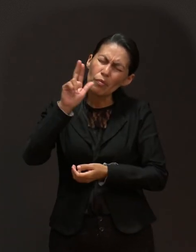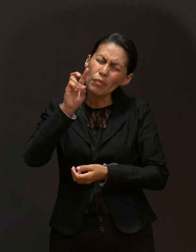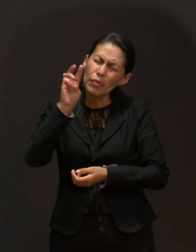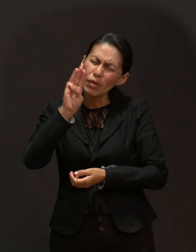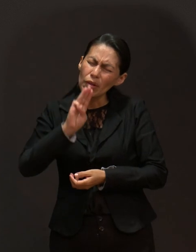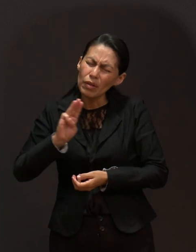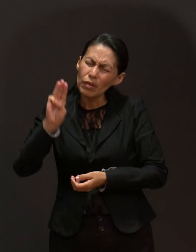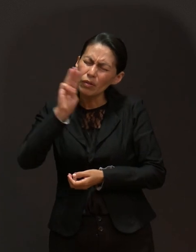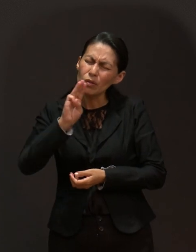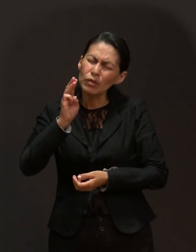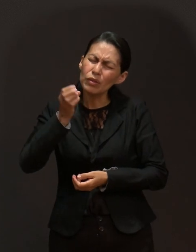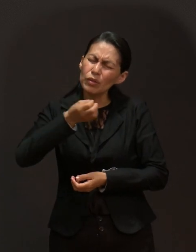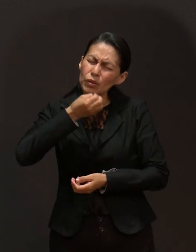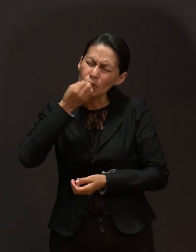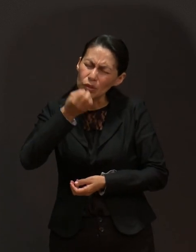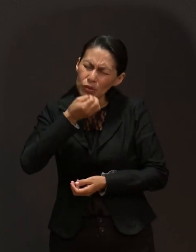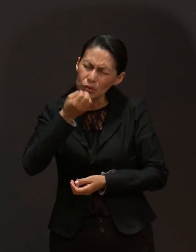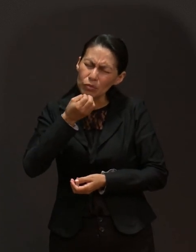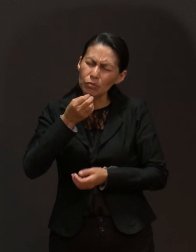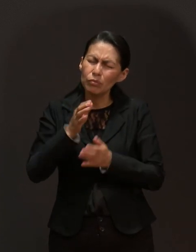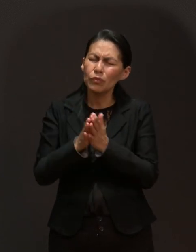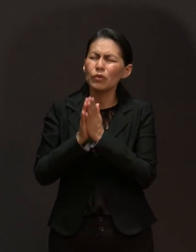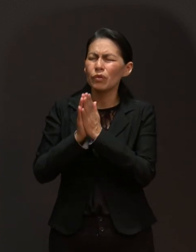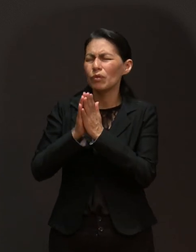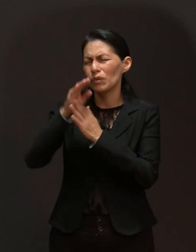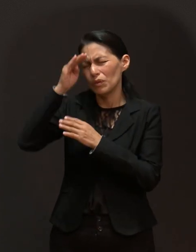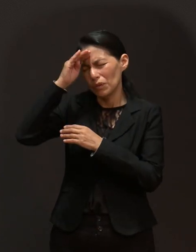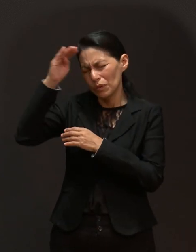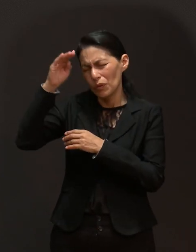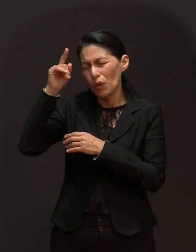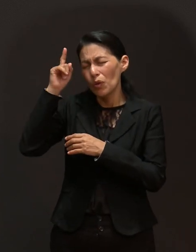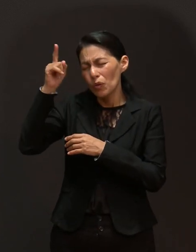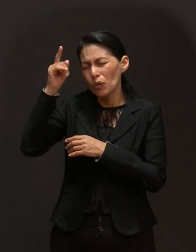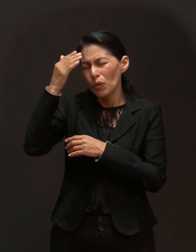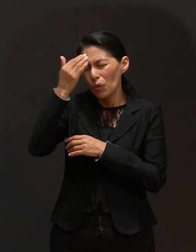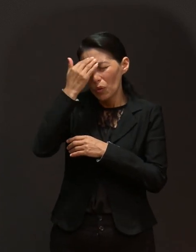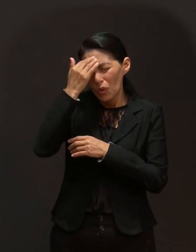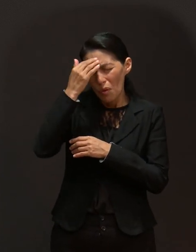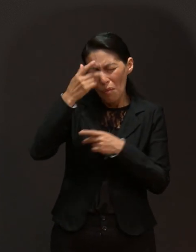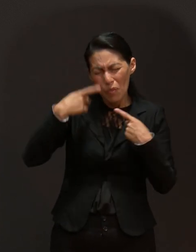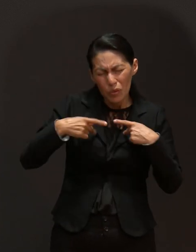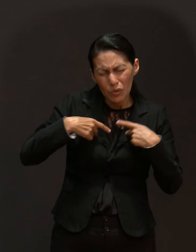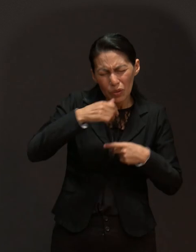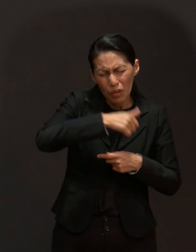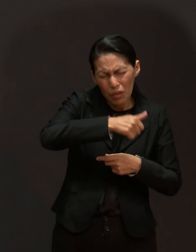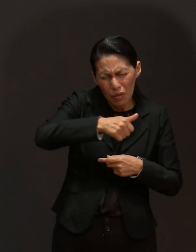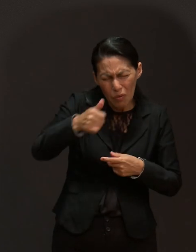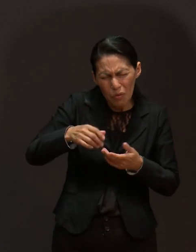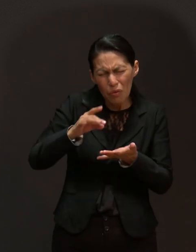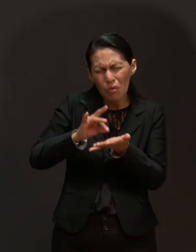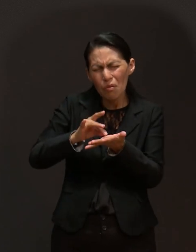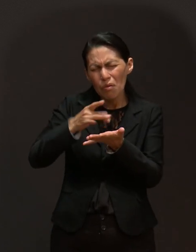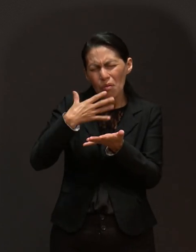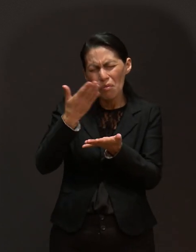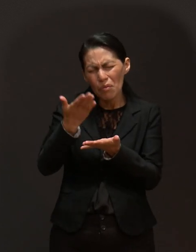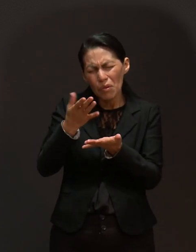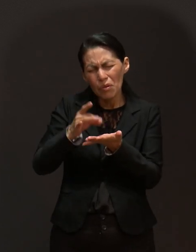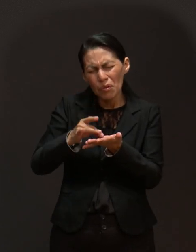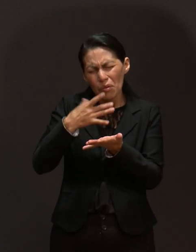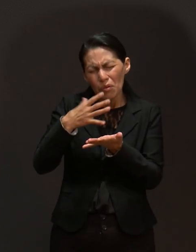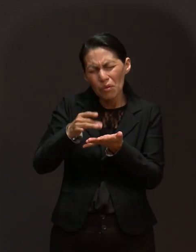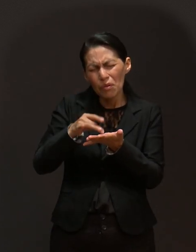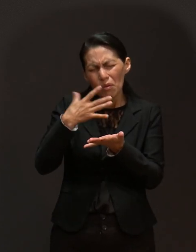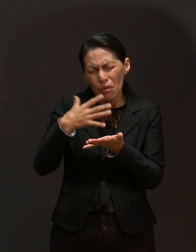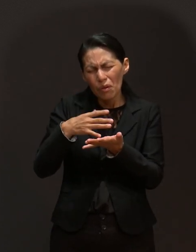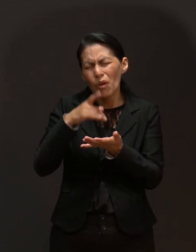Padre Tú conoces El corazón De cada persona Que ha dejado Su pedido Conoces Sus necesidades